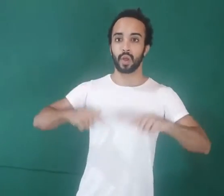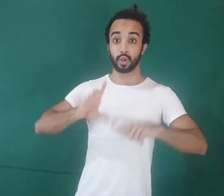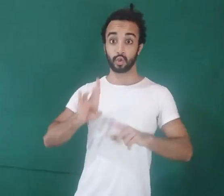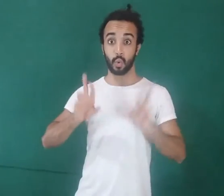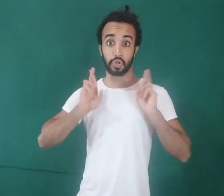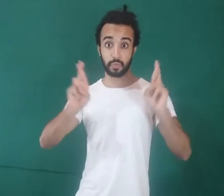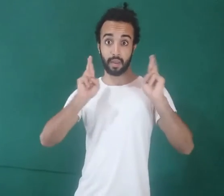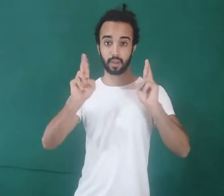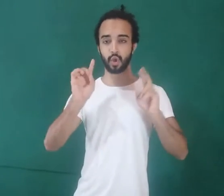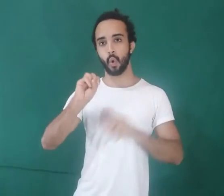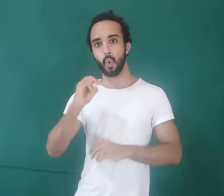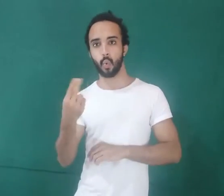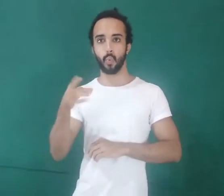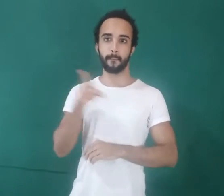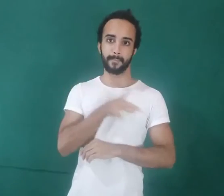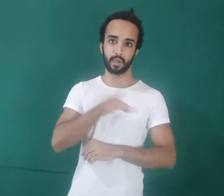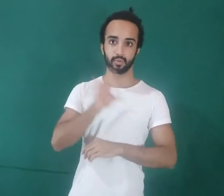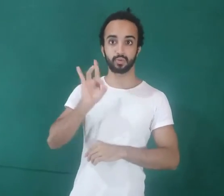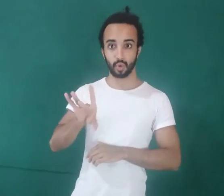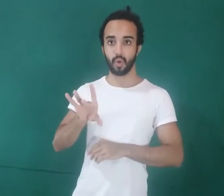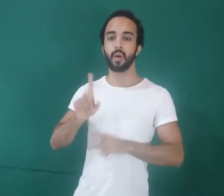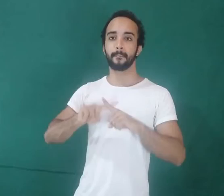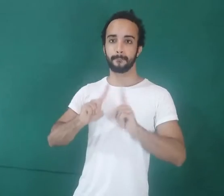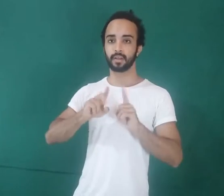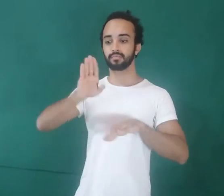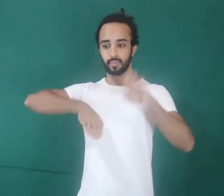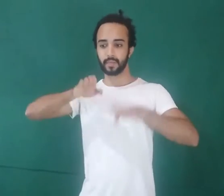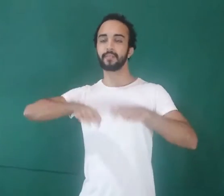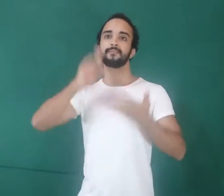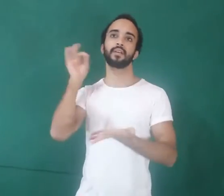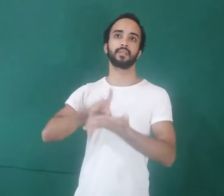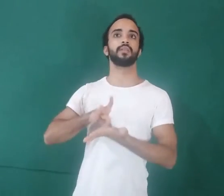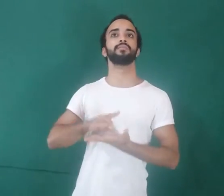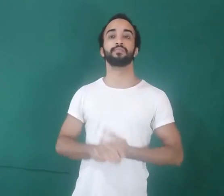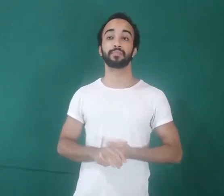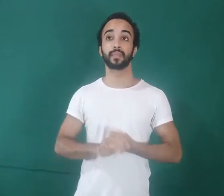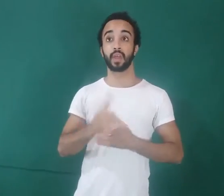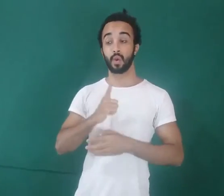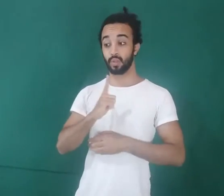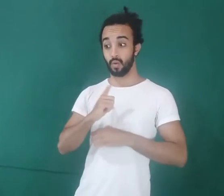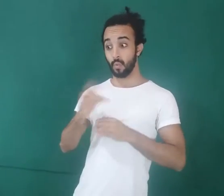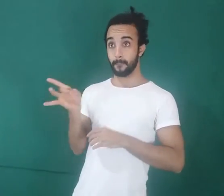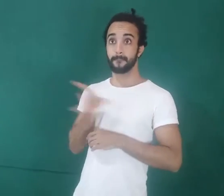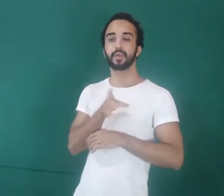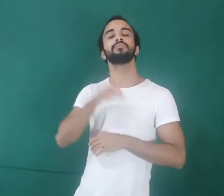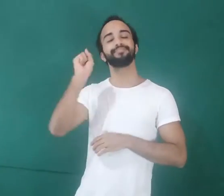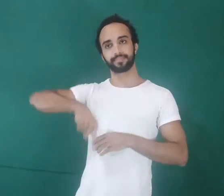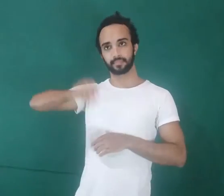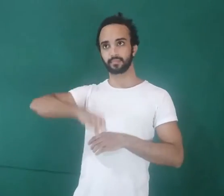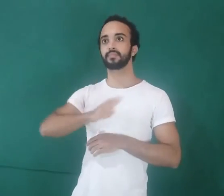uma oscilação real entre esses lugares. Então, assim, eu tenho medo, mas ao mesmo tempo,